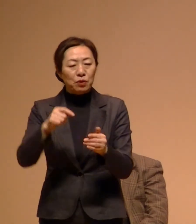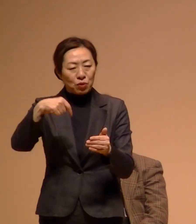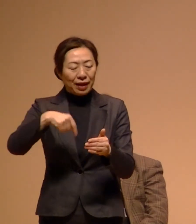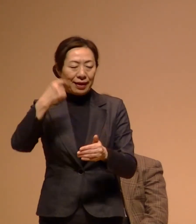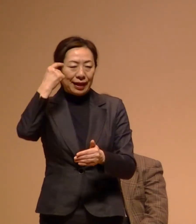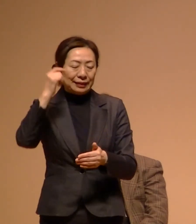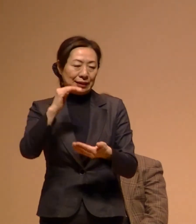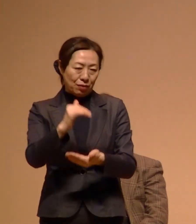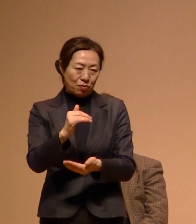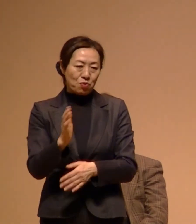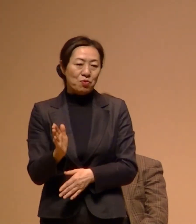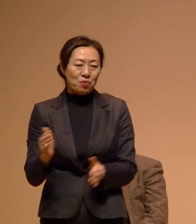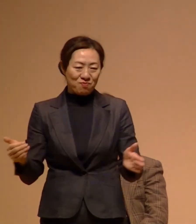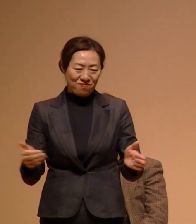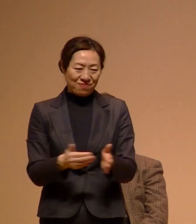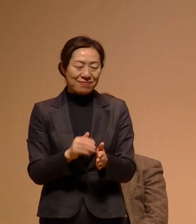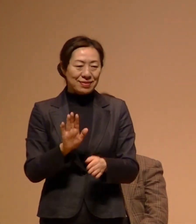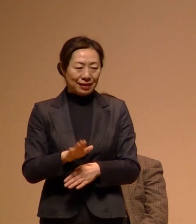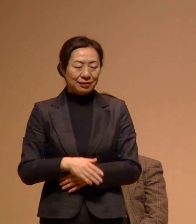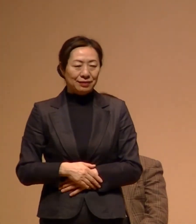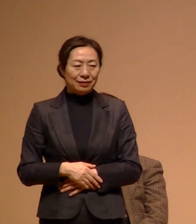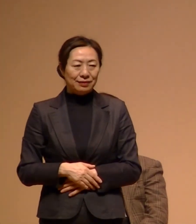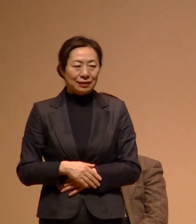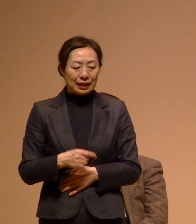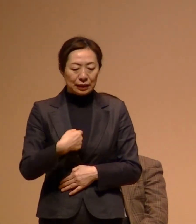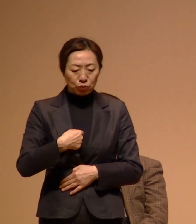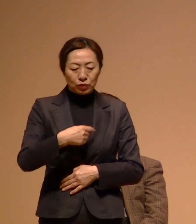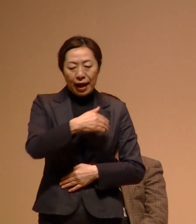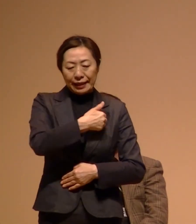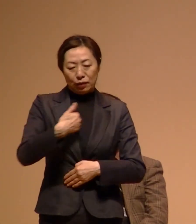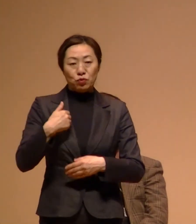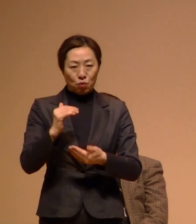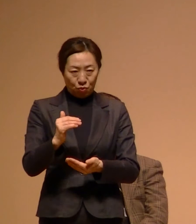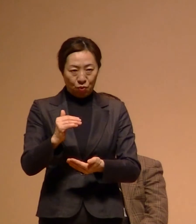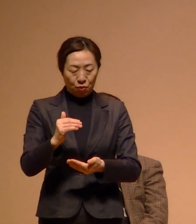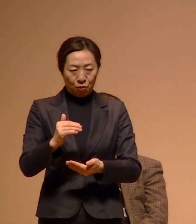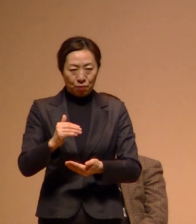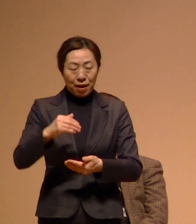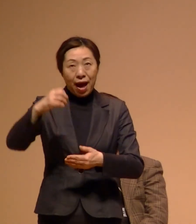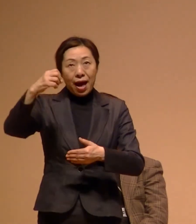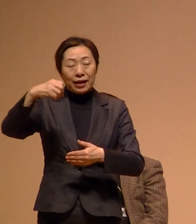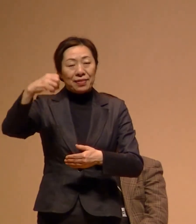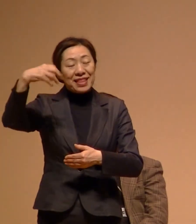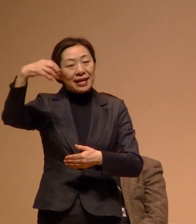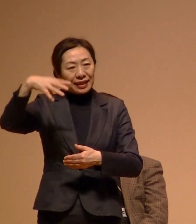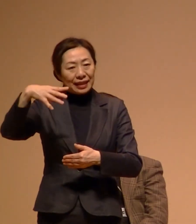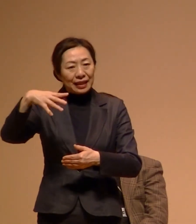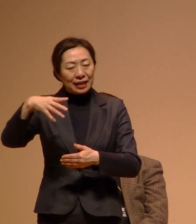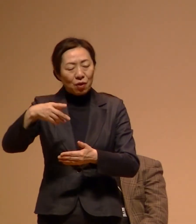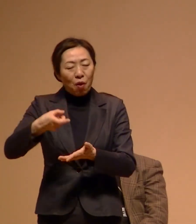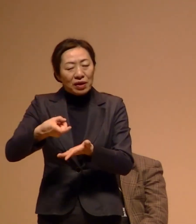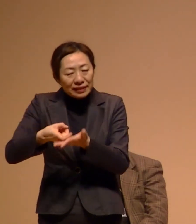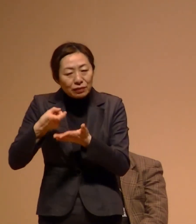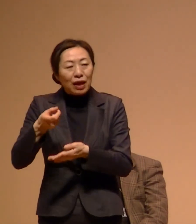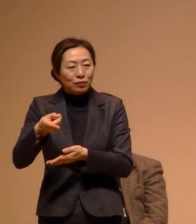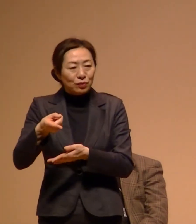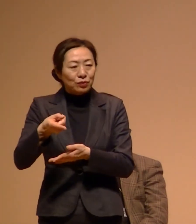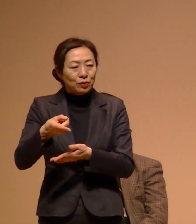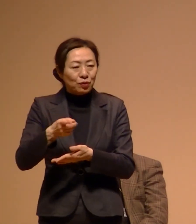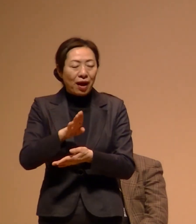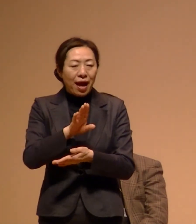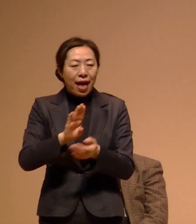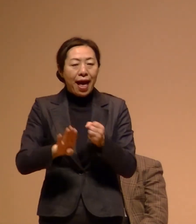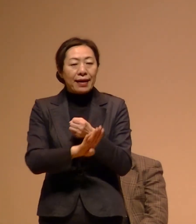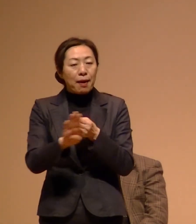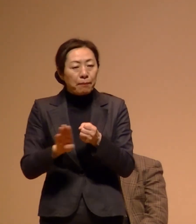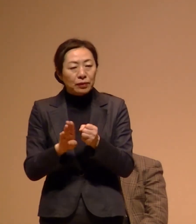です。さっき、小野さんから自分ができること、まあ、電気の節約とか、原発ありなしじゃなくて、そ